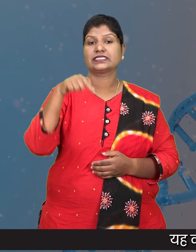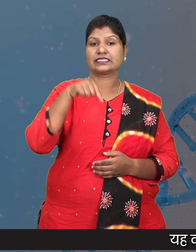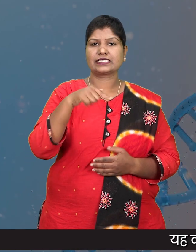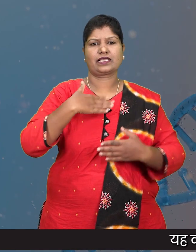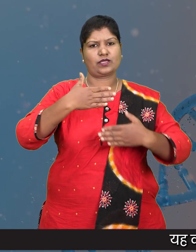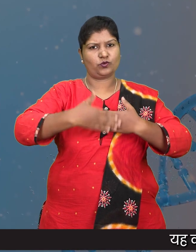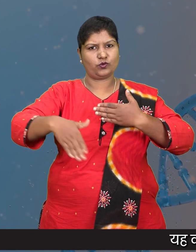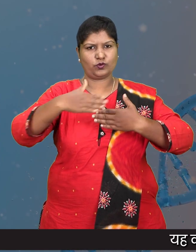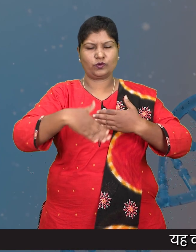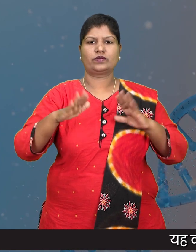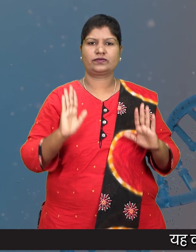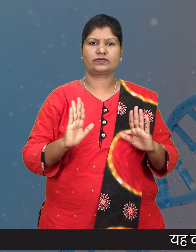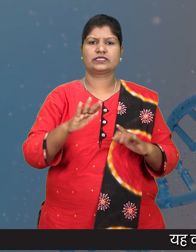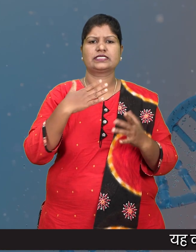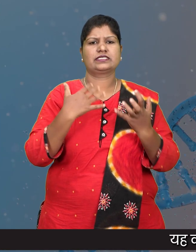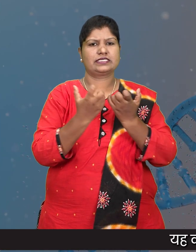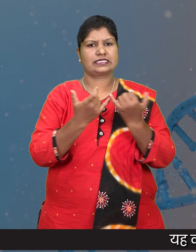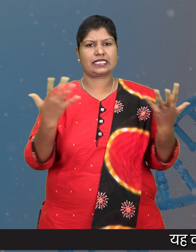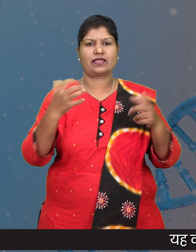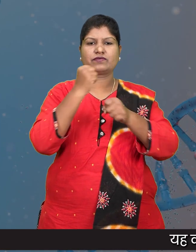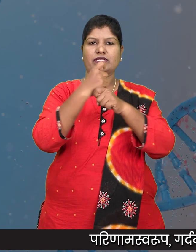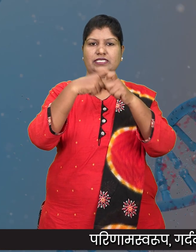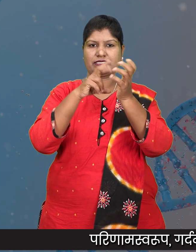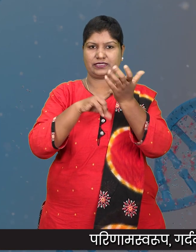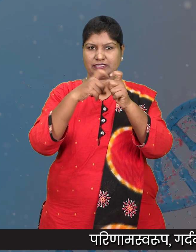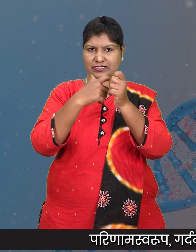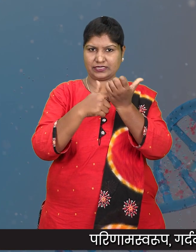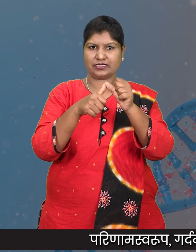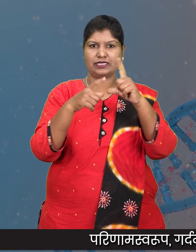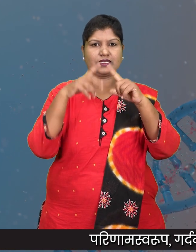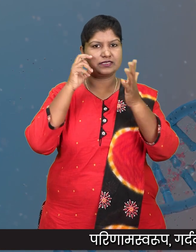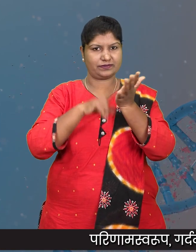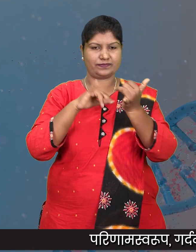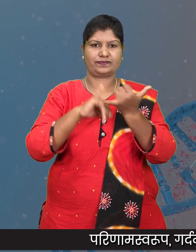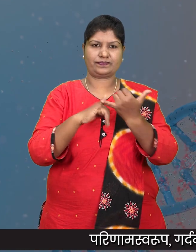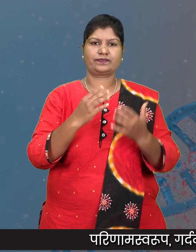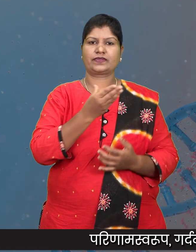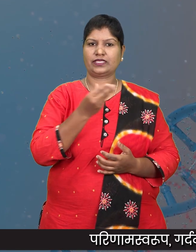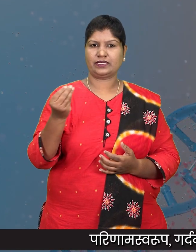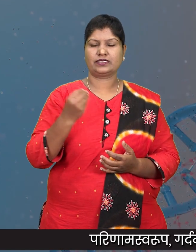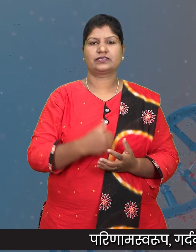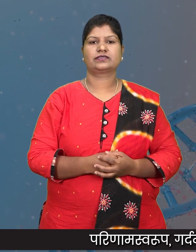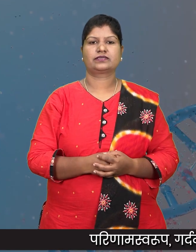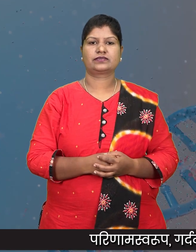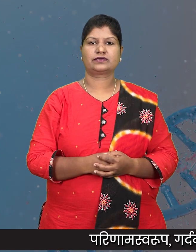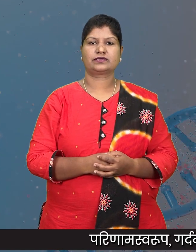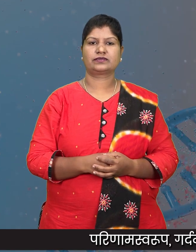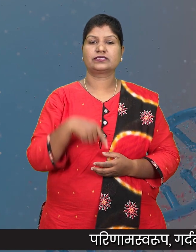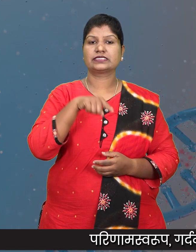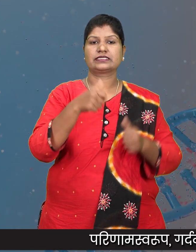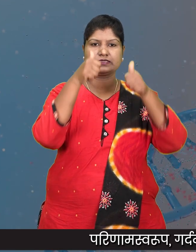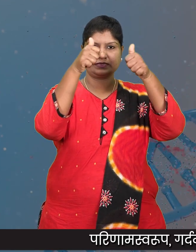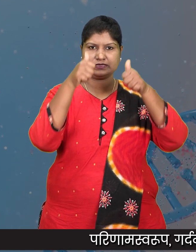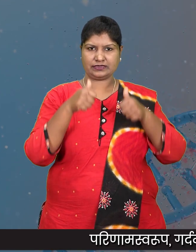यह कई पीढ़ियों तक जारी रहा और परिणाम स्वरूप गर्दन लंबी हो गई, साथ